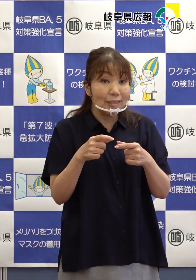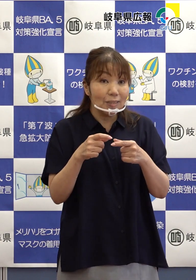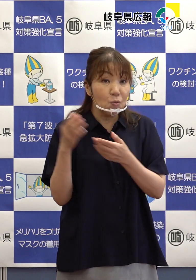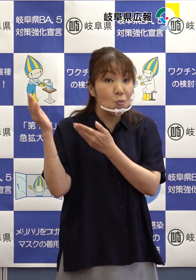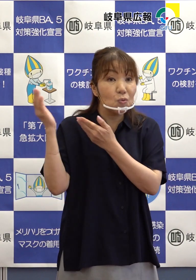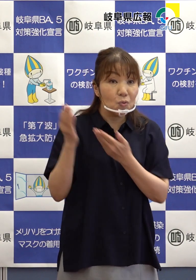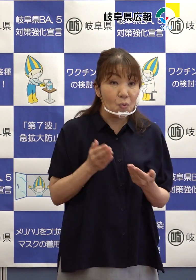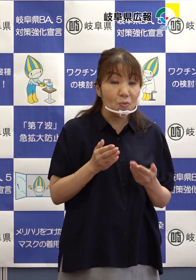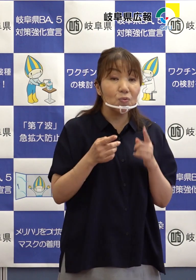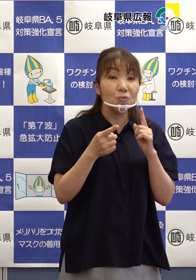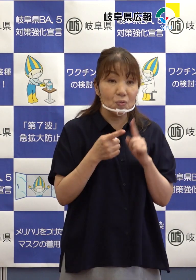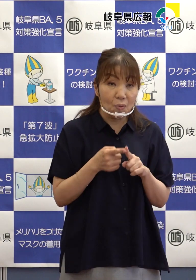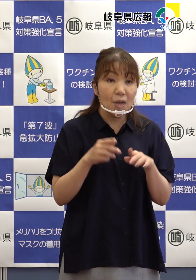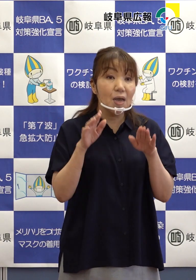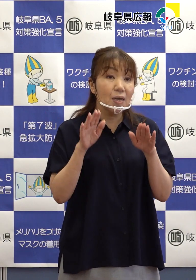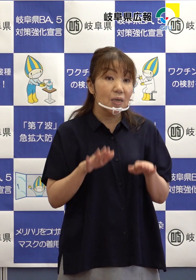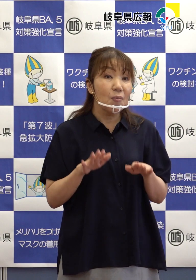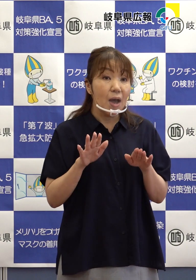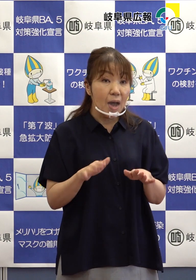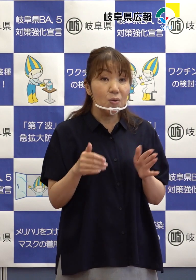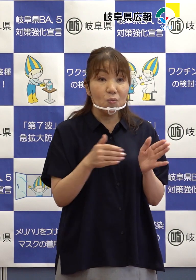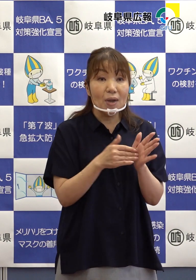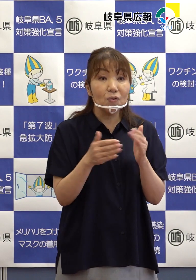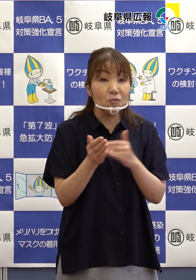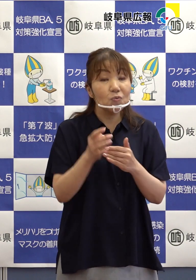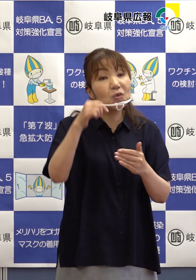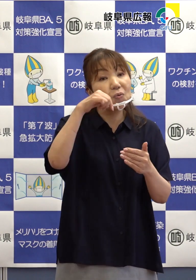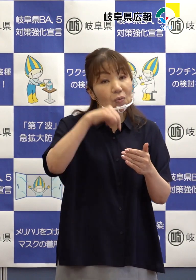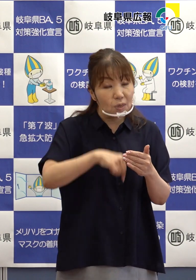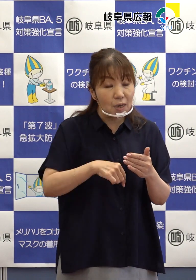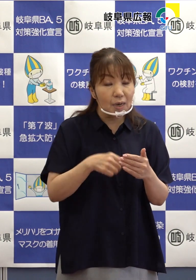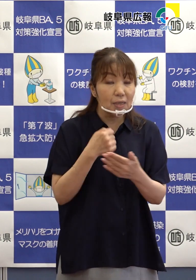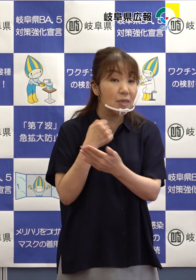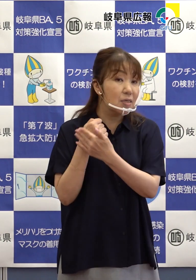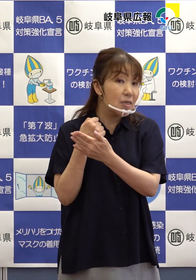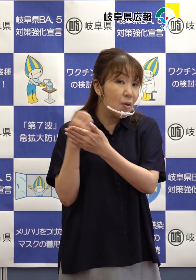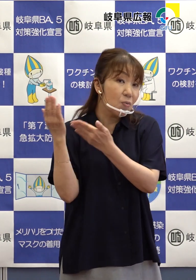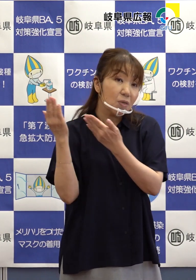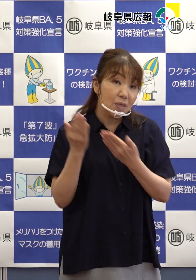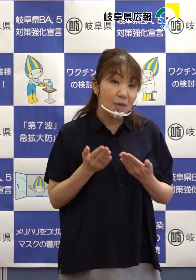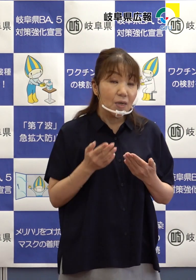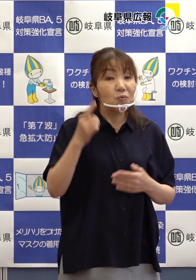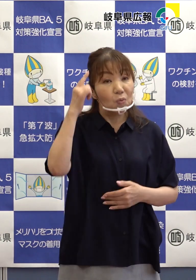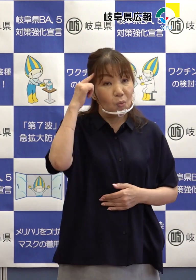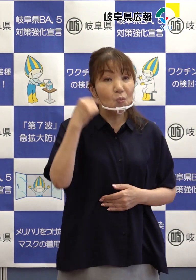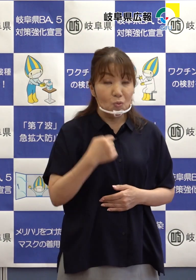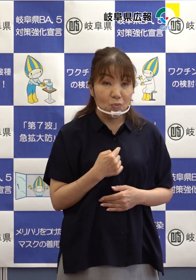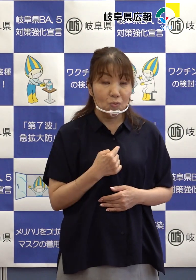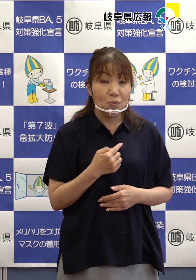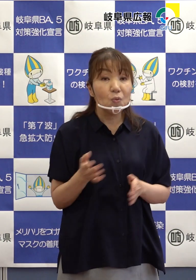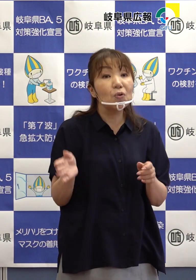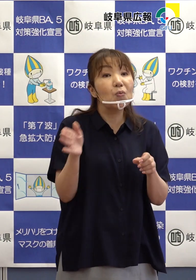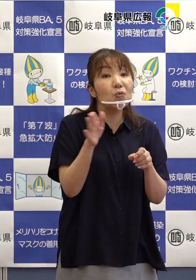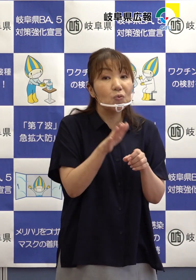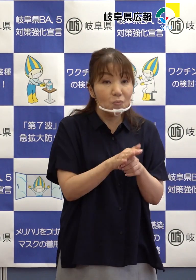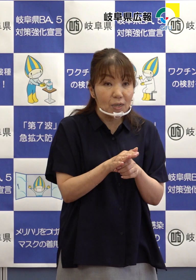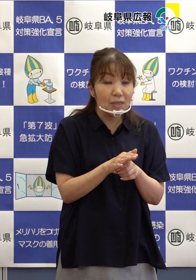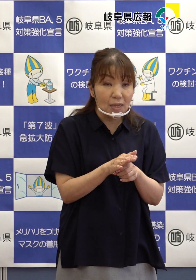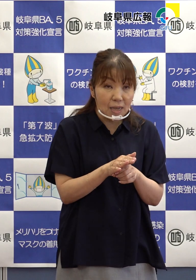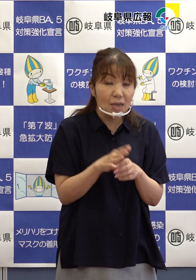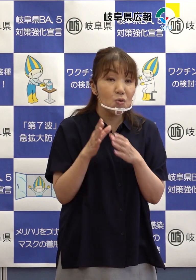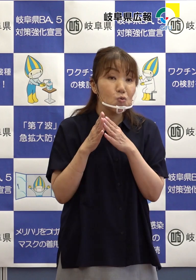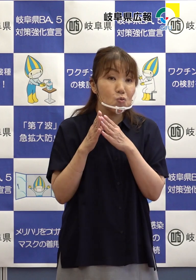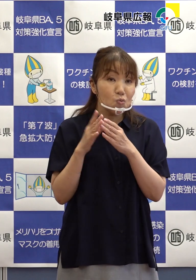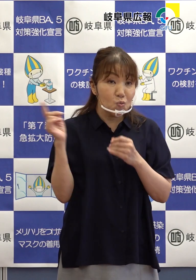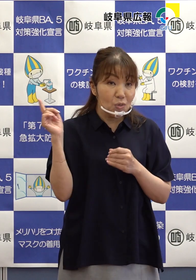ねあのすでにあるあのは組中でいろいろとまた支援していただけるんじゃないかと思いますがそういったことを含めてまぁをに